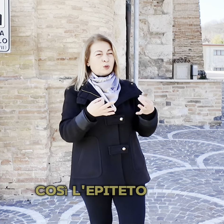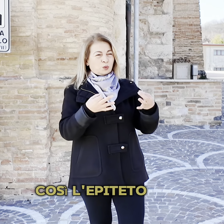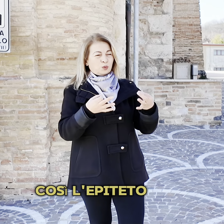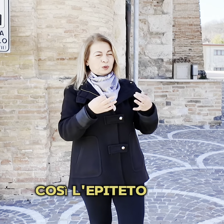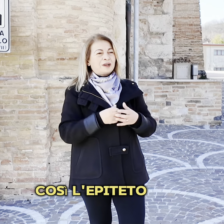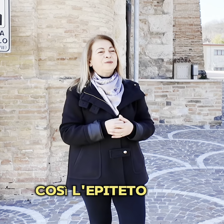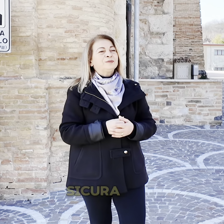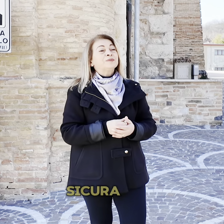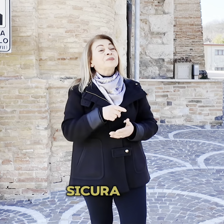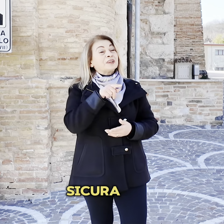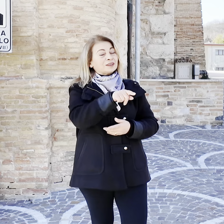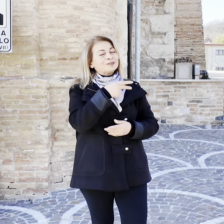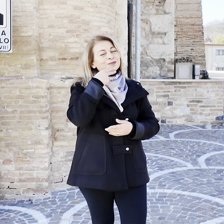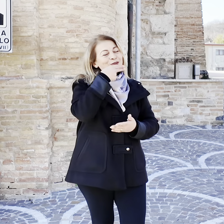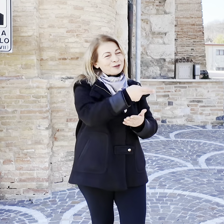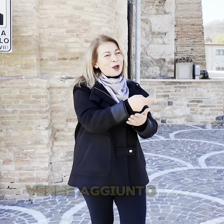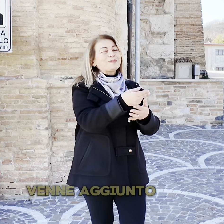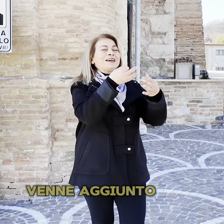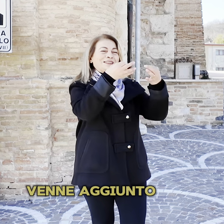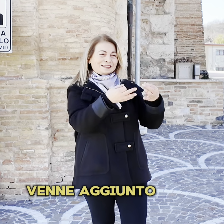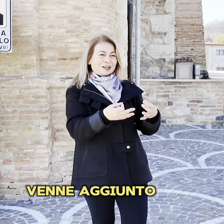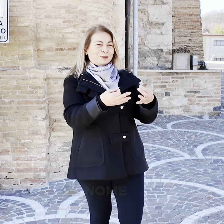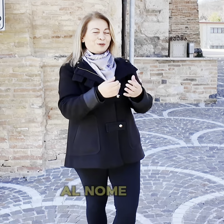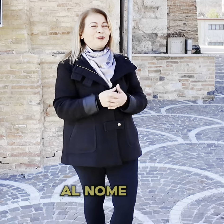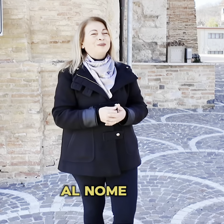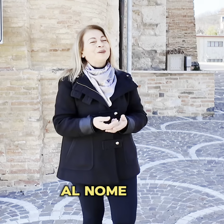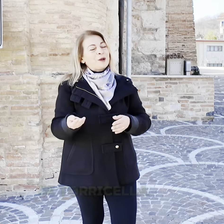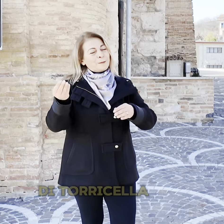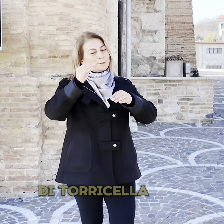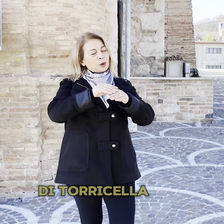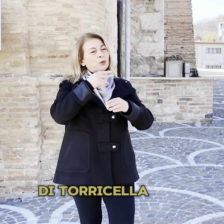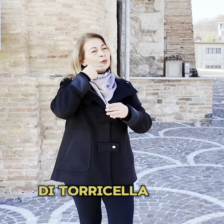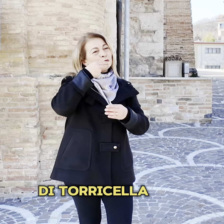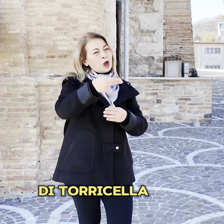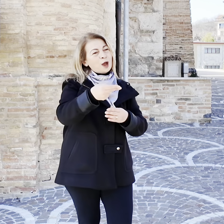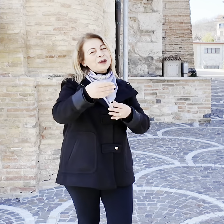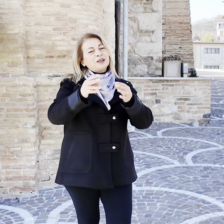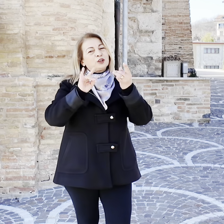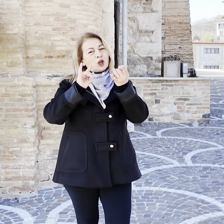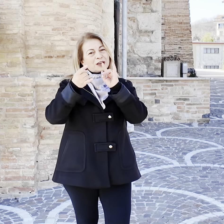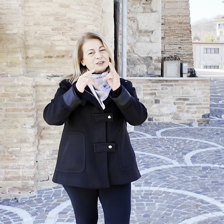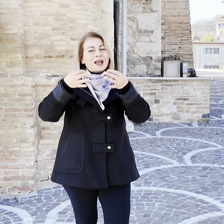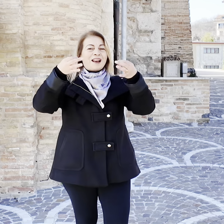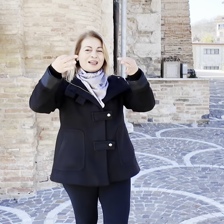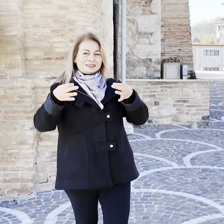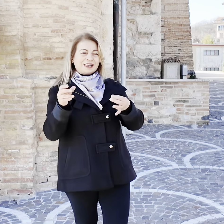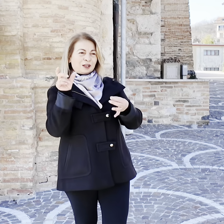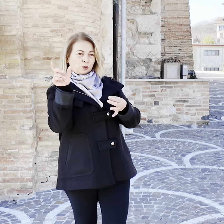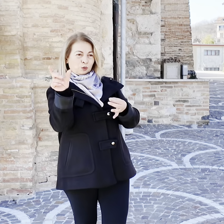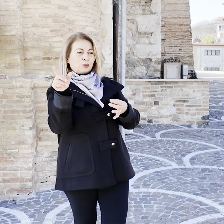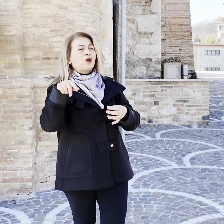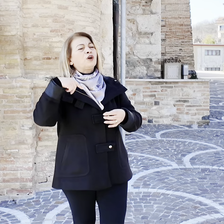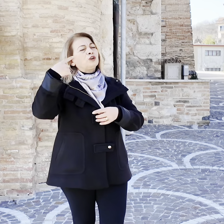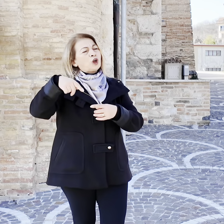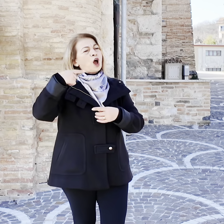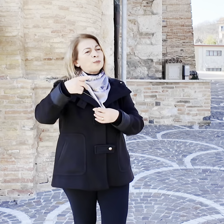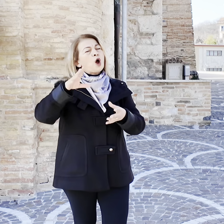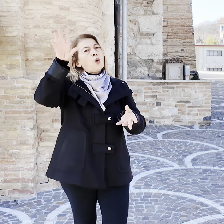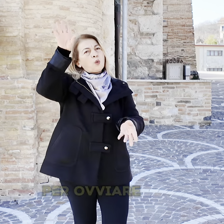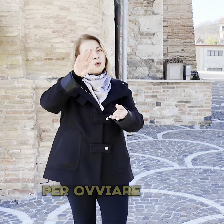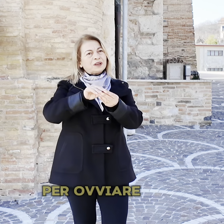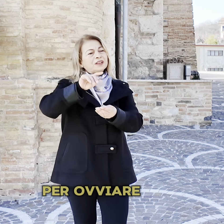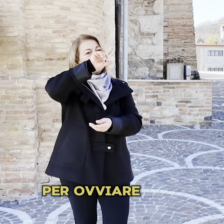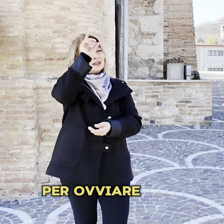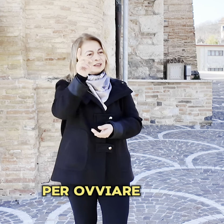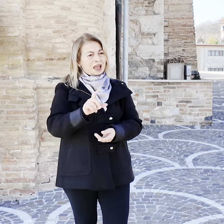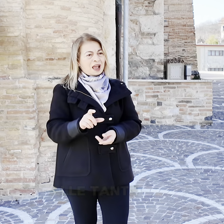Così l'epiteto Sicura venne aggiunto al nome di Torricella qualche anno dopo l'Unità d'Italia